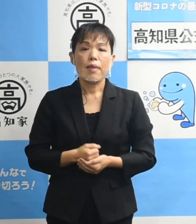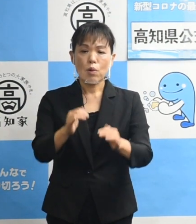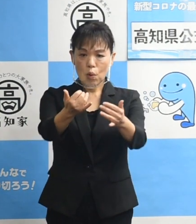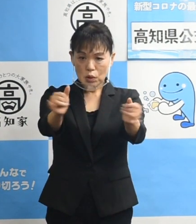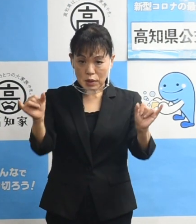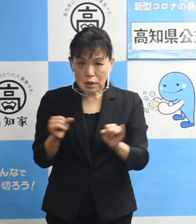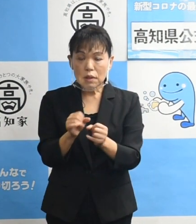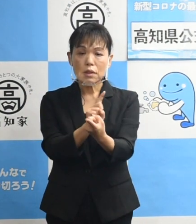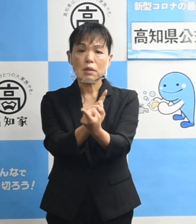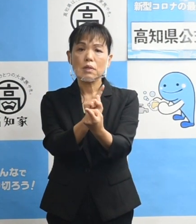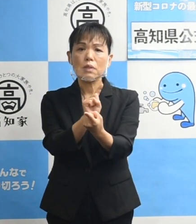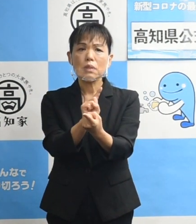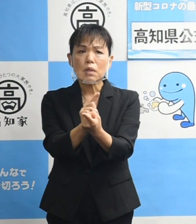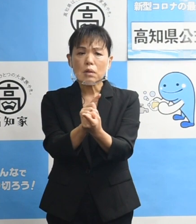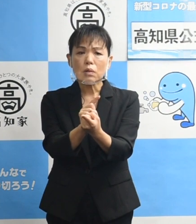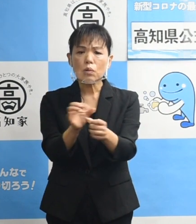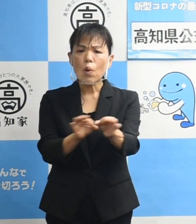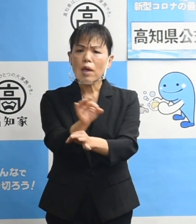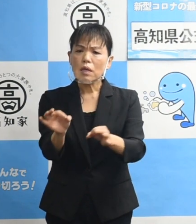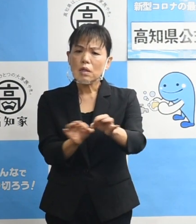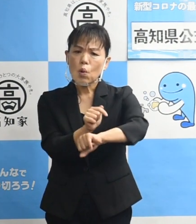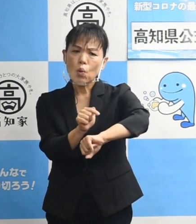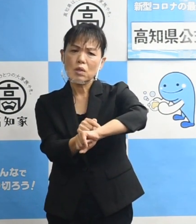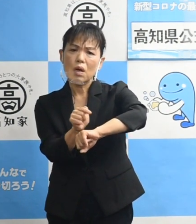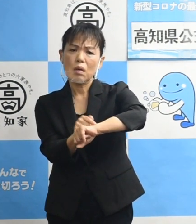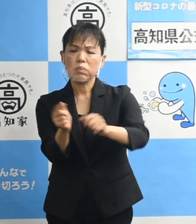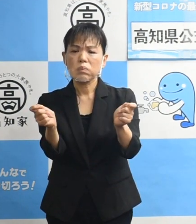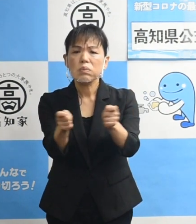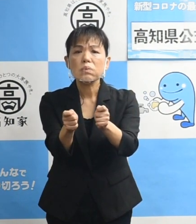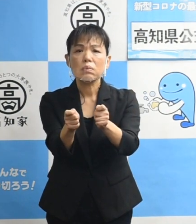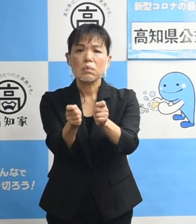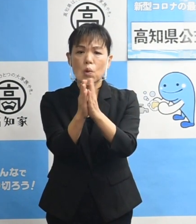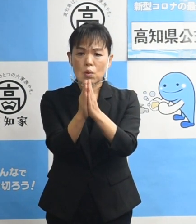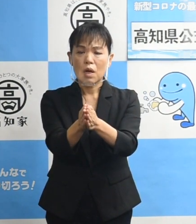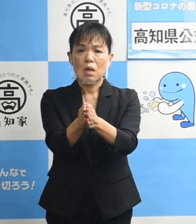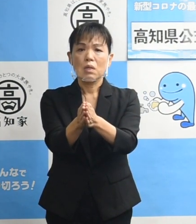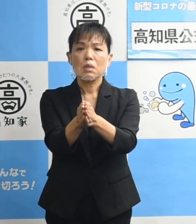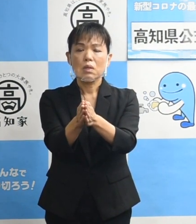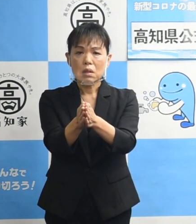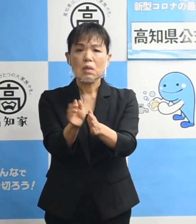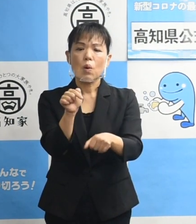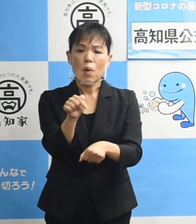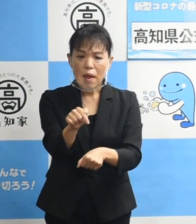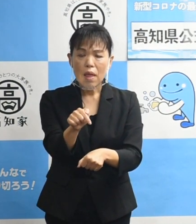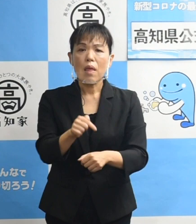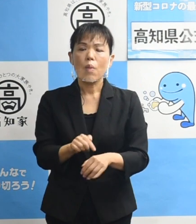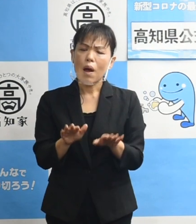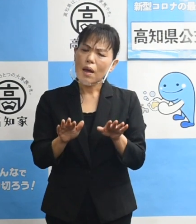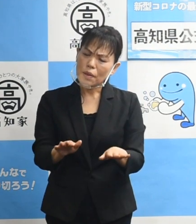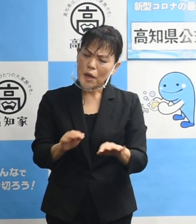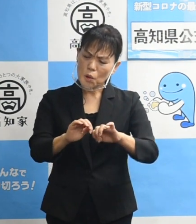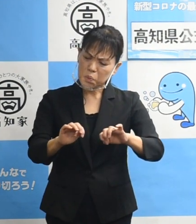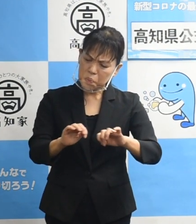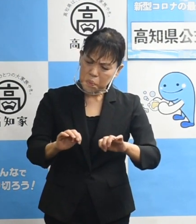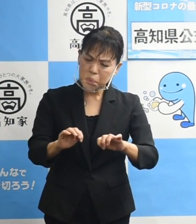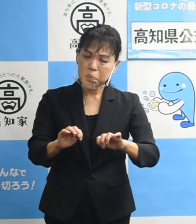方々などに対します営業時間の短縮要請についてということでございます。これについて現時点の分析では